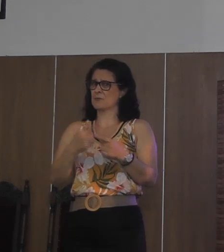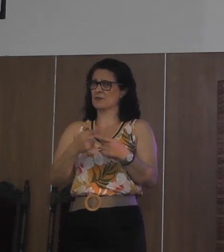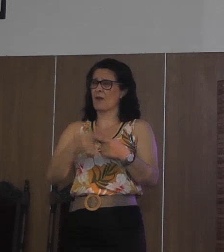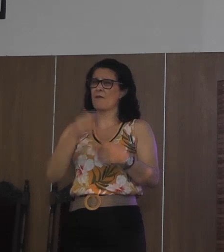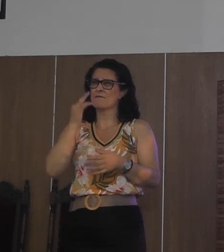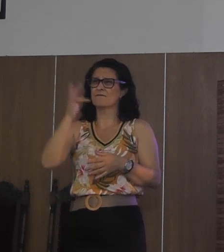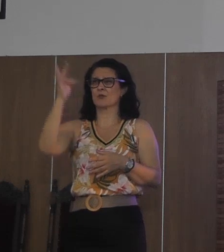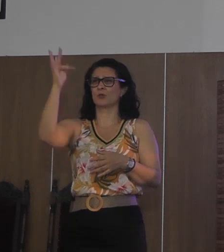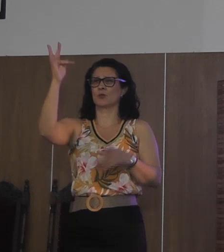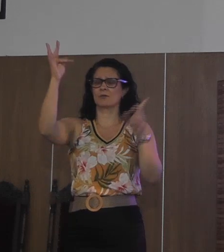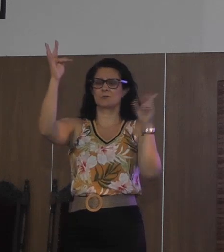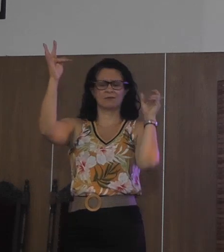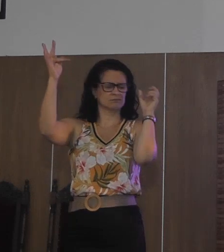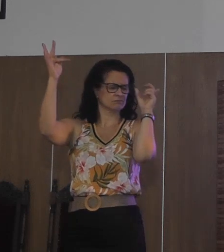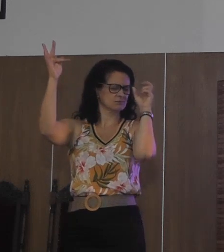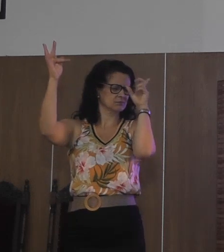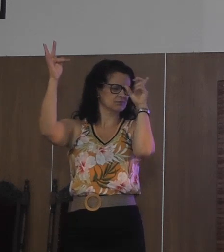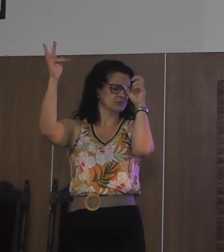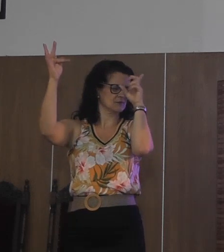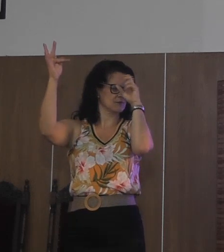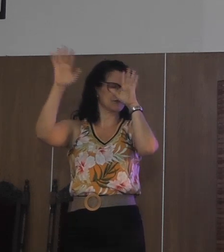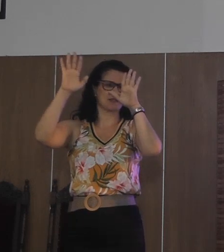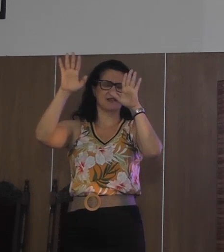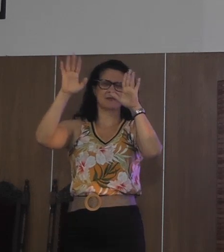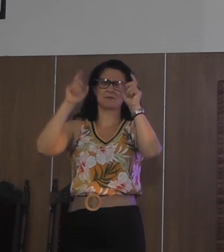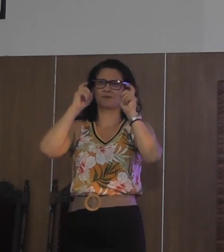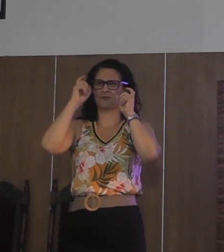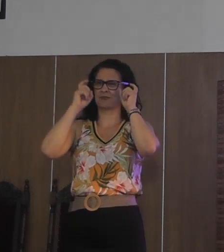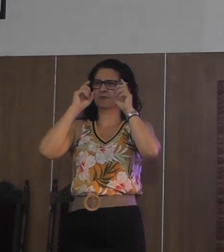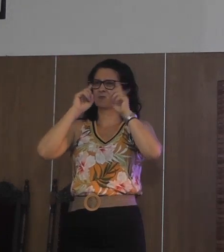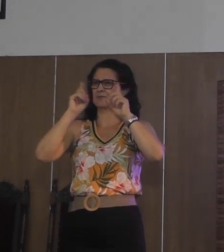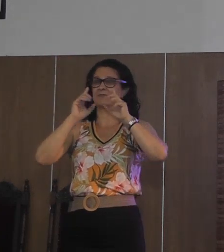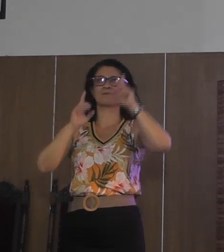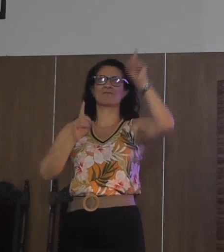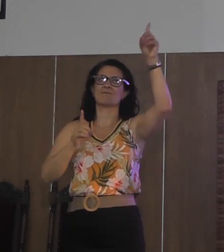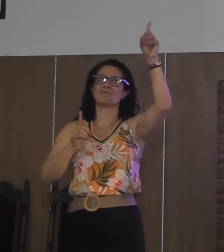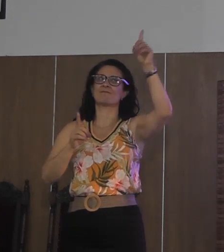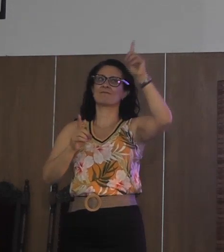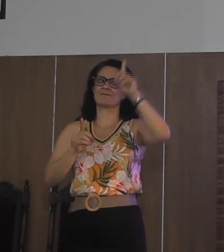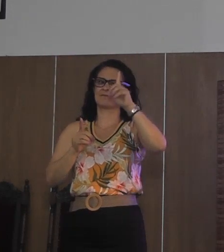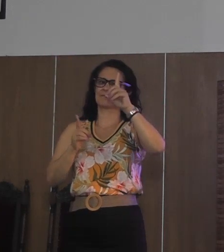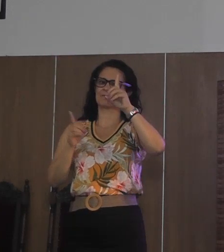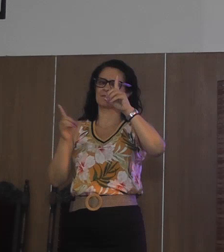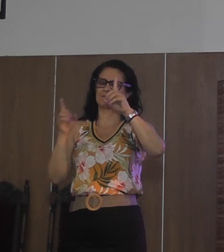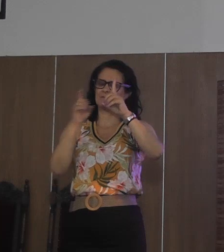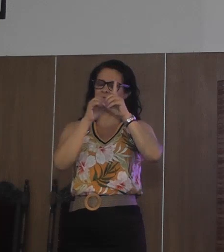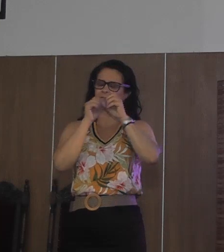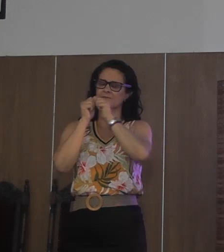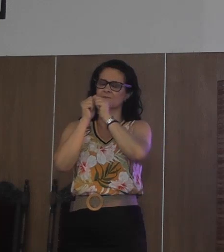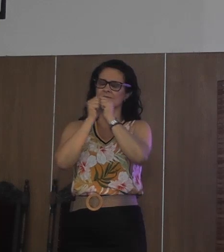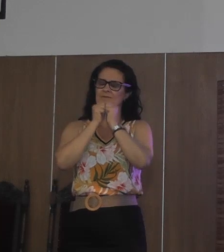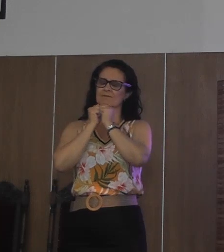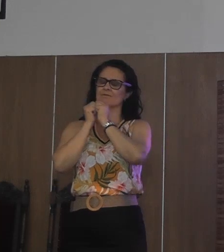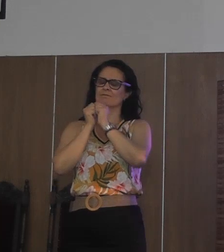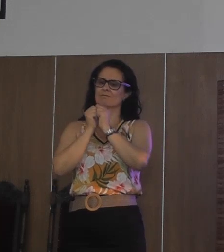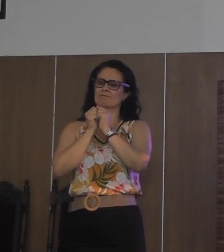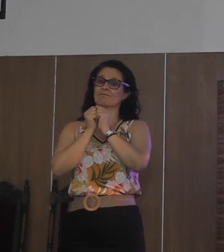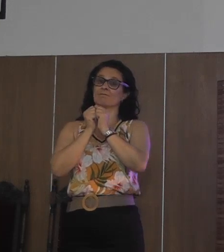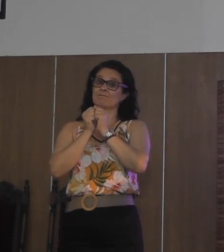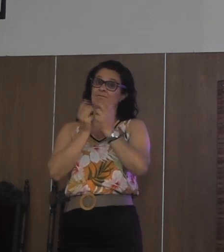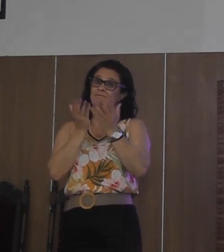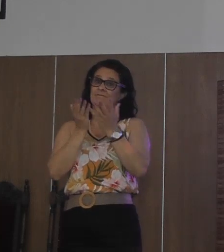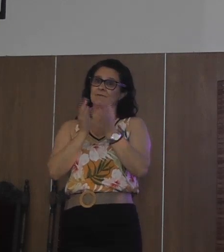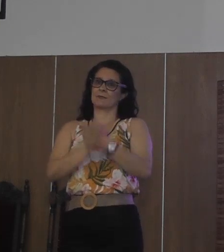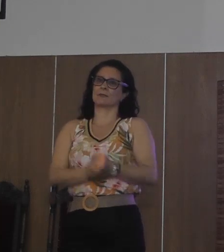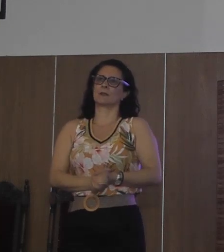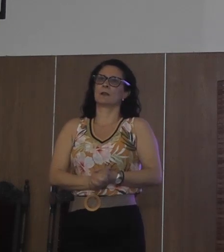mas porque o Deus que é todo poderoso está contigo. Não tem como ser diferente.